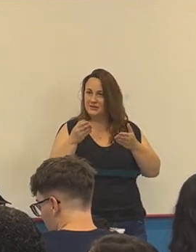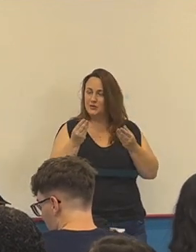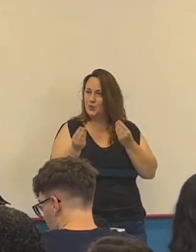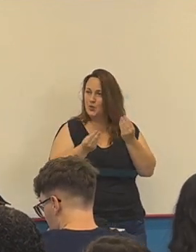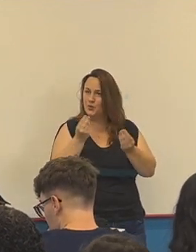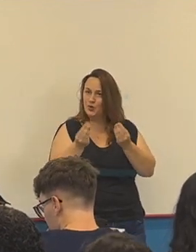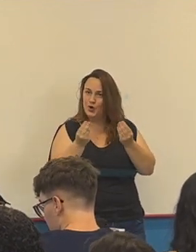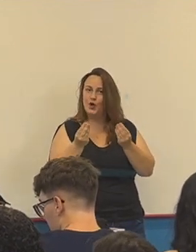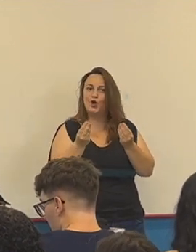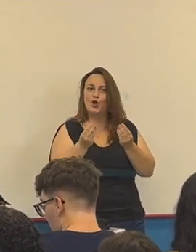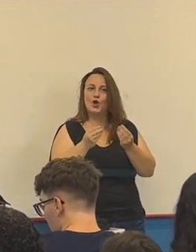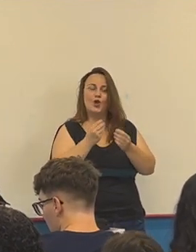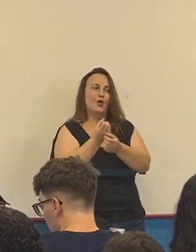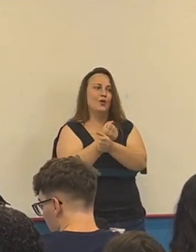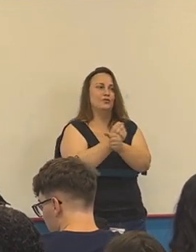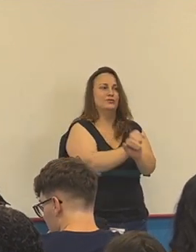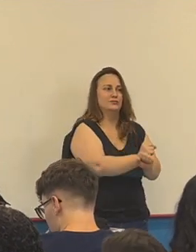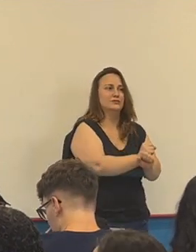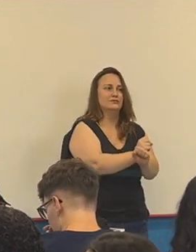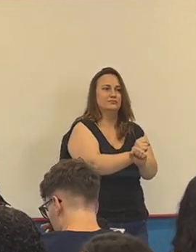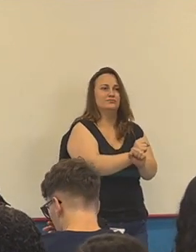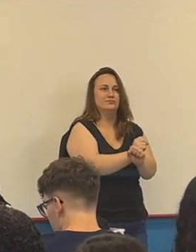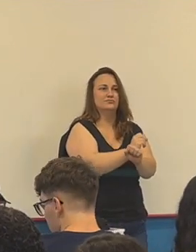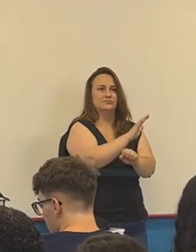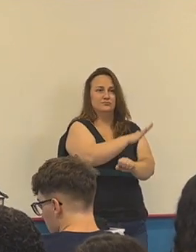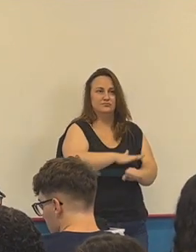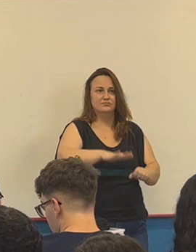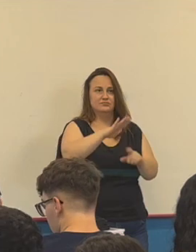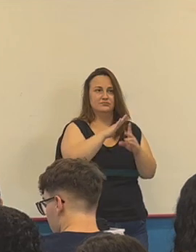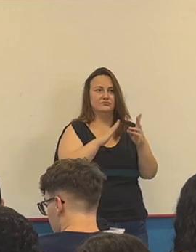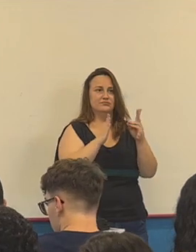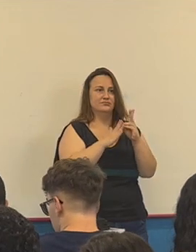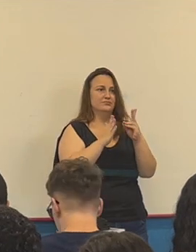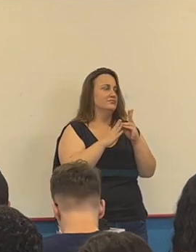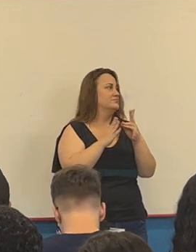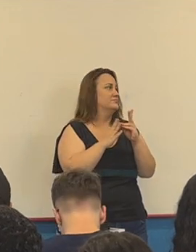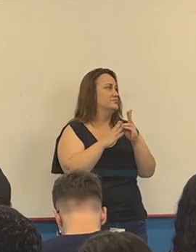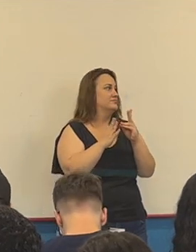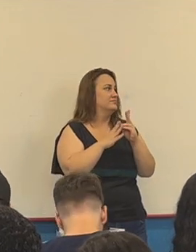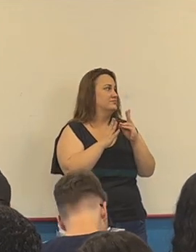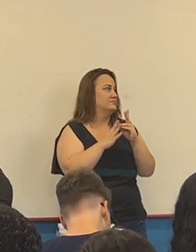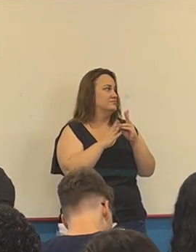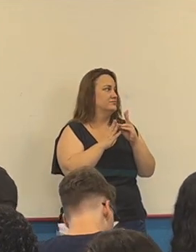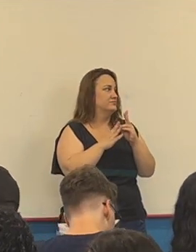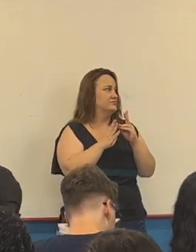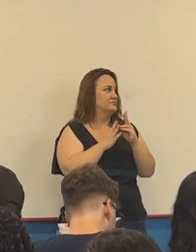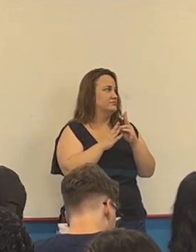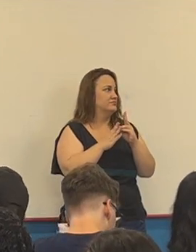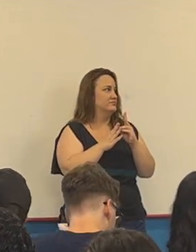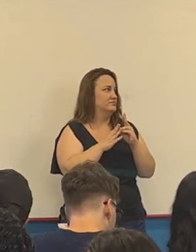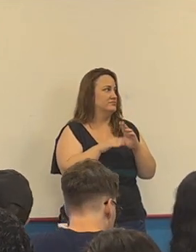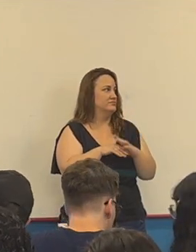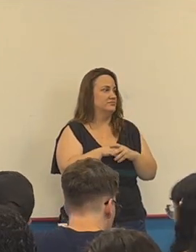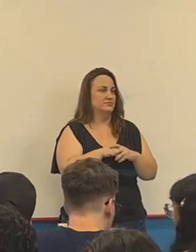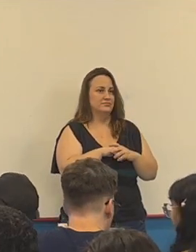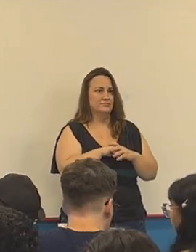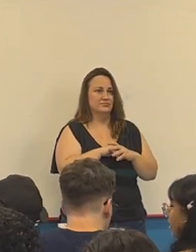questões indígenas, que usa a linguagem indígena, para falar sobre problemas que a população